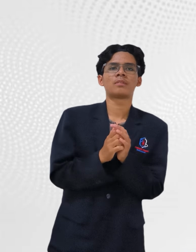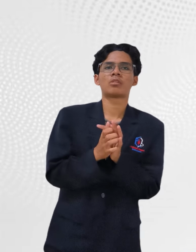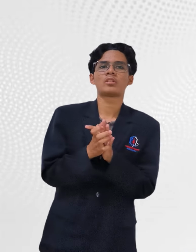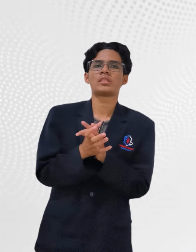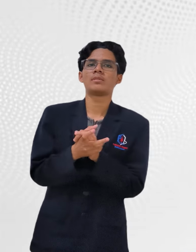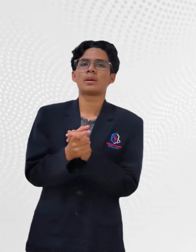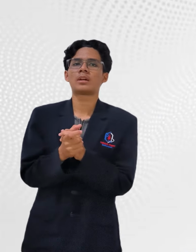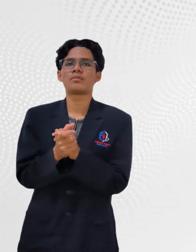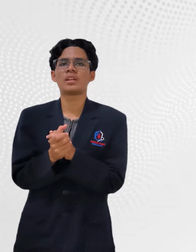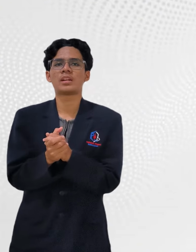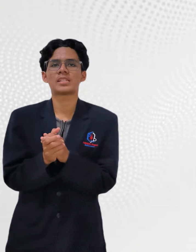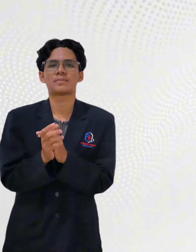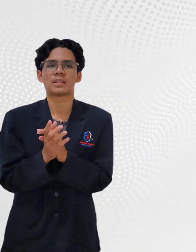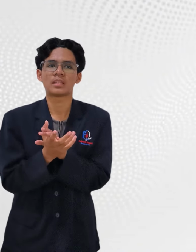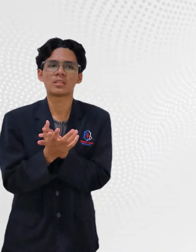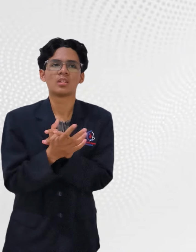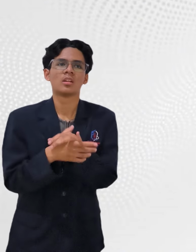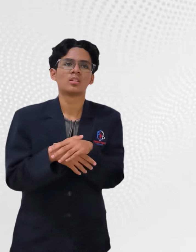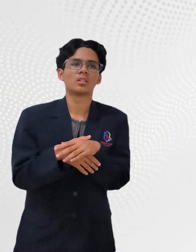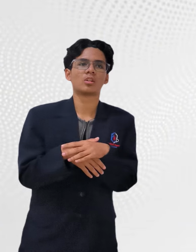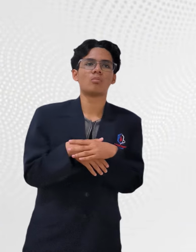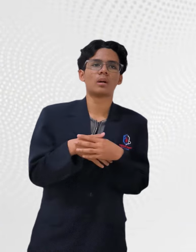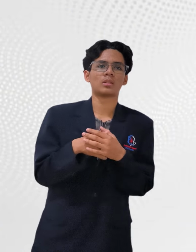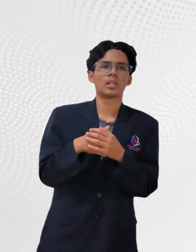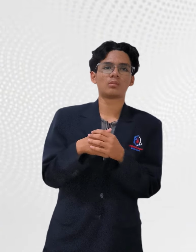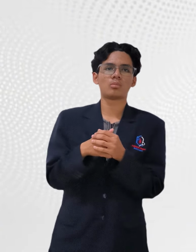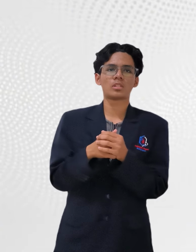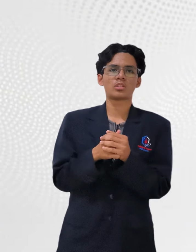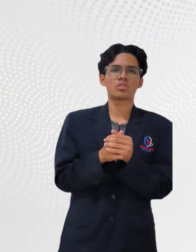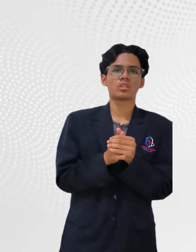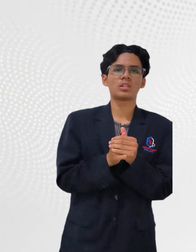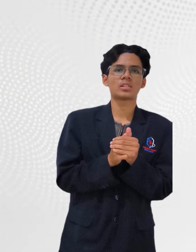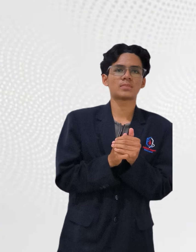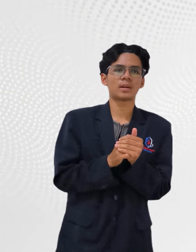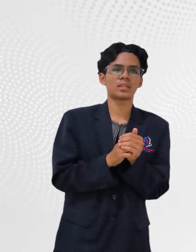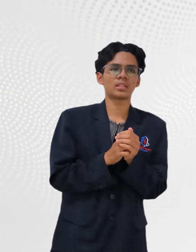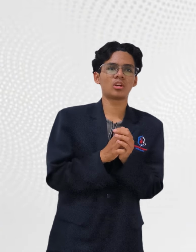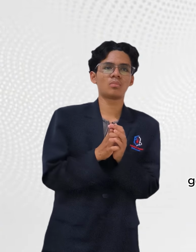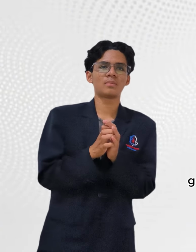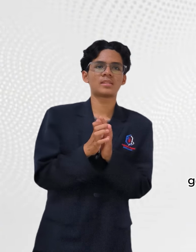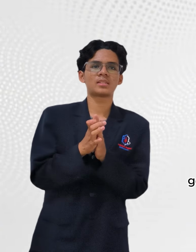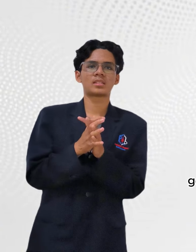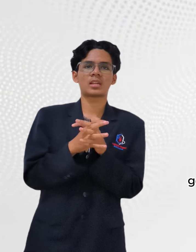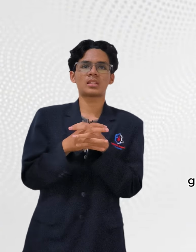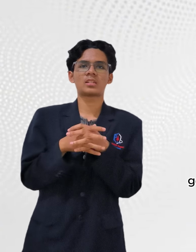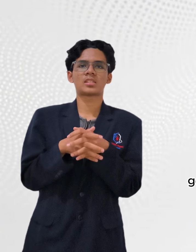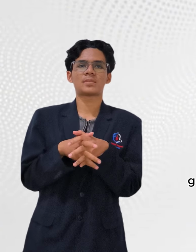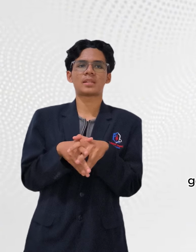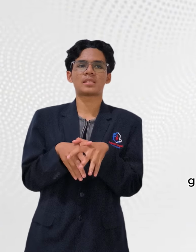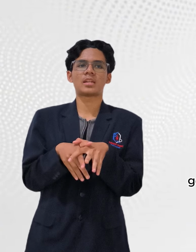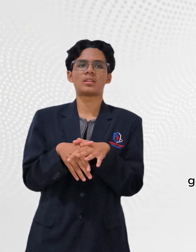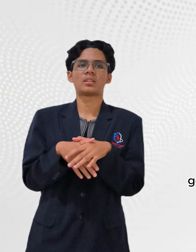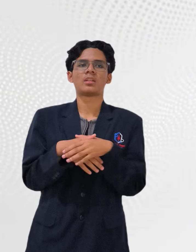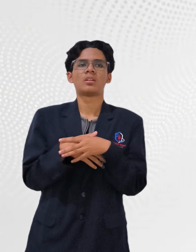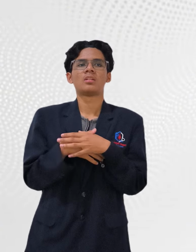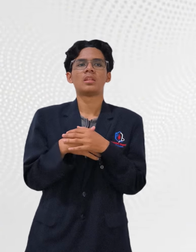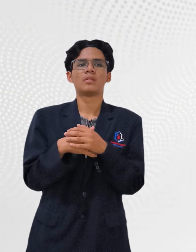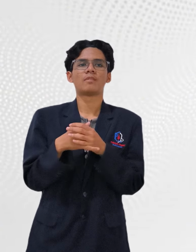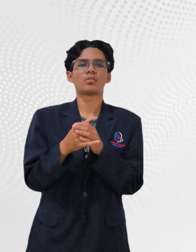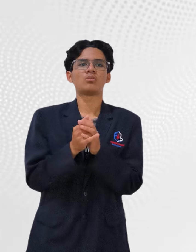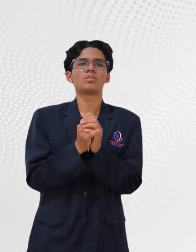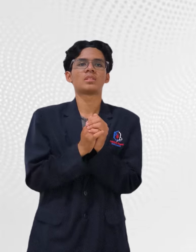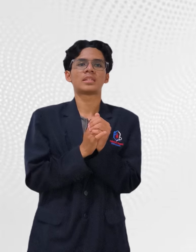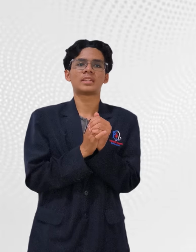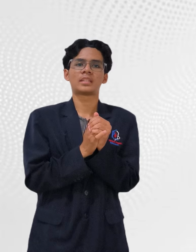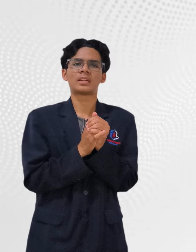tegangan per frekuensi, di mana V adalah kecepatan gelombang. Dalam gelombang sinusoidal, kecepatan gelombang biasanya setara dengan kecepatan cahaya